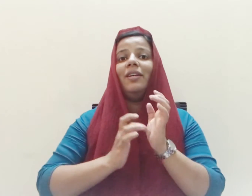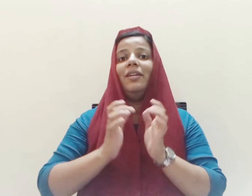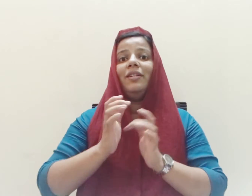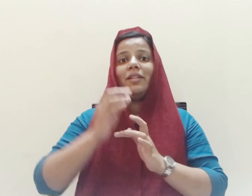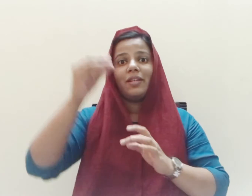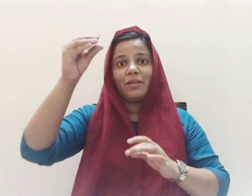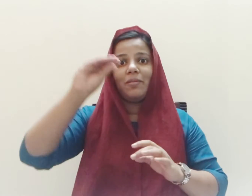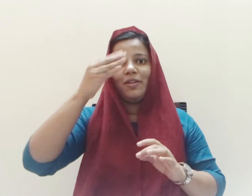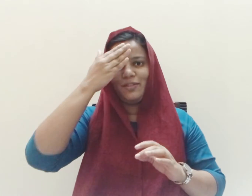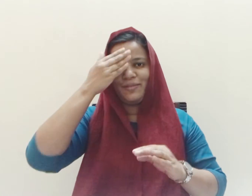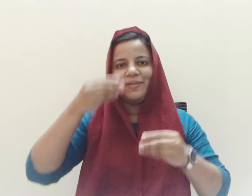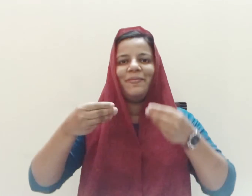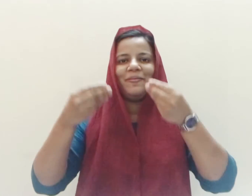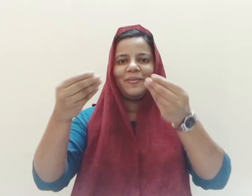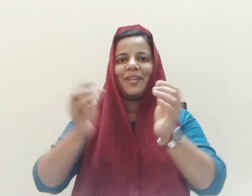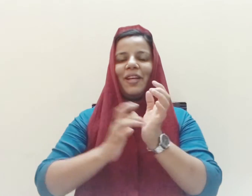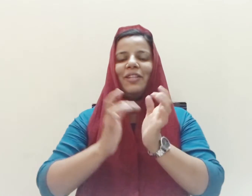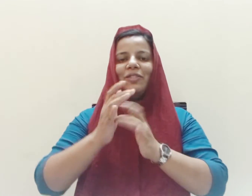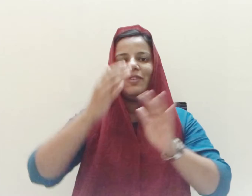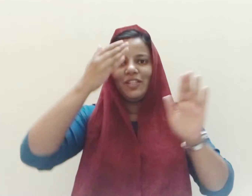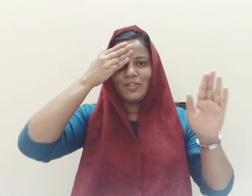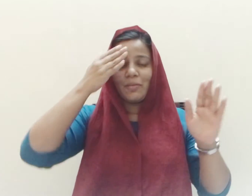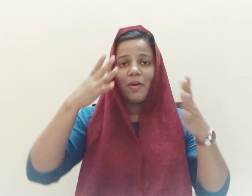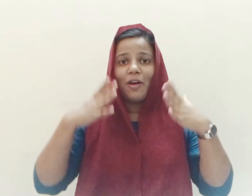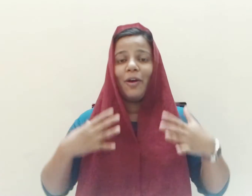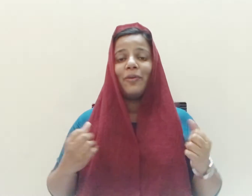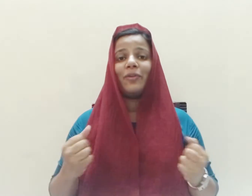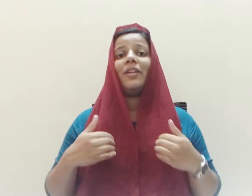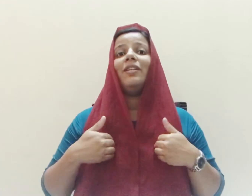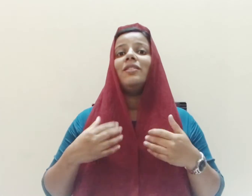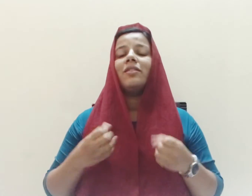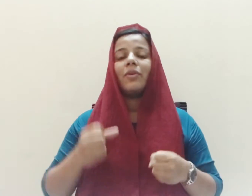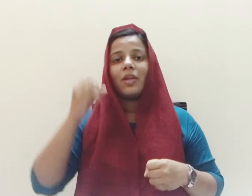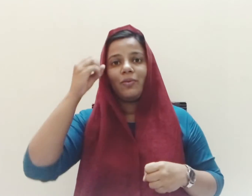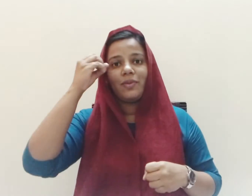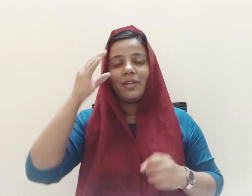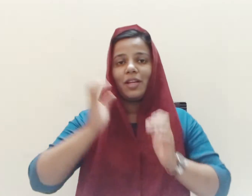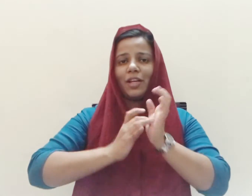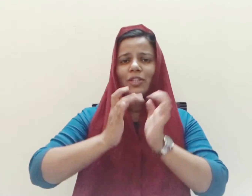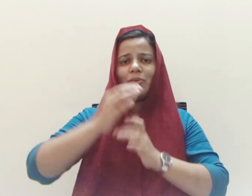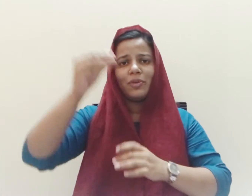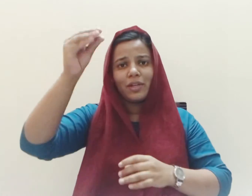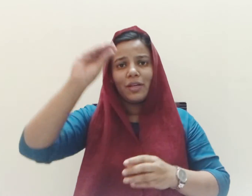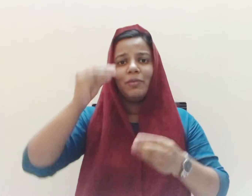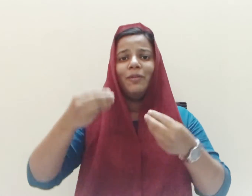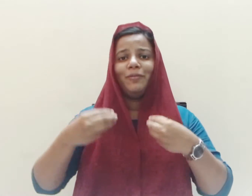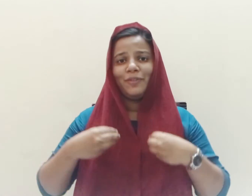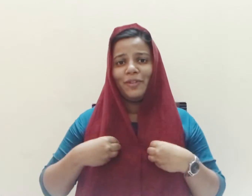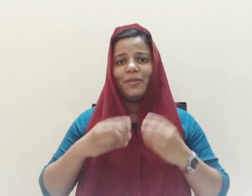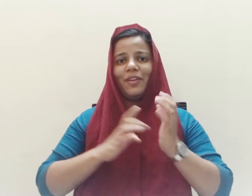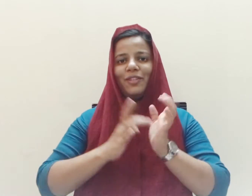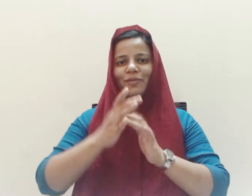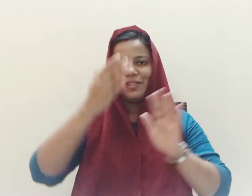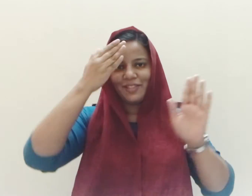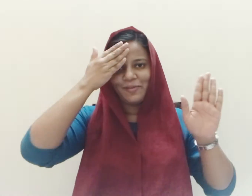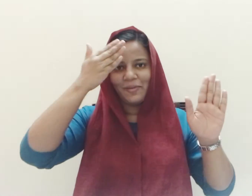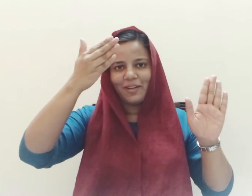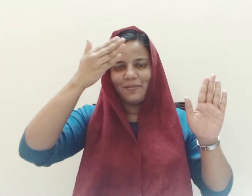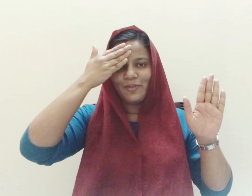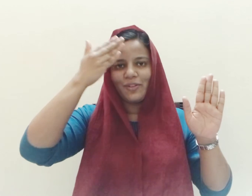ദൈവകൃപയ്ക്കായിട്ട് കരങ്ങൾ ഉയർത്തി സ്തോത്രം പറഞ്ഞേ കർത്താവേ സ്തോത്രം. ആരോഗ്യത്തോടെ സൗഖ്യത്തോടെ ഉണരുവാൻ കൃപ ചെയ്തതിനായിട്ട് സ്തോത്രം സ്തോത്രം സ്തോത്രം